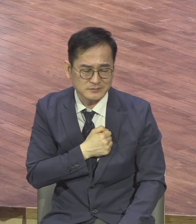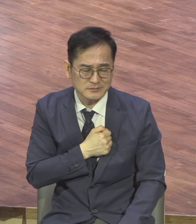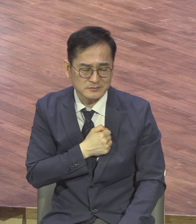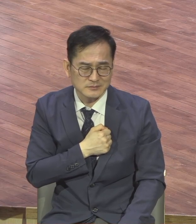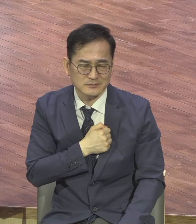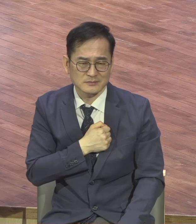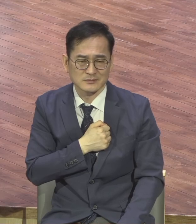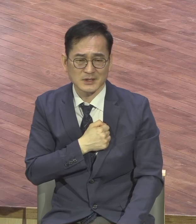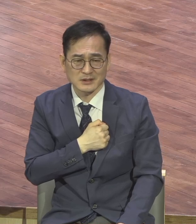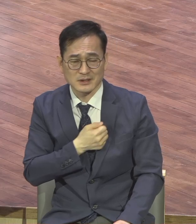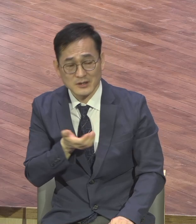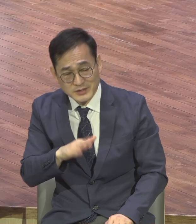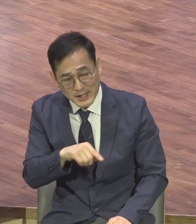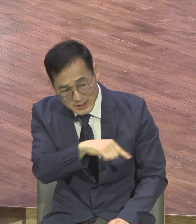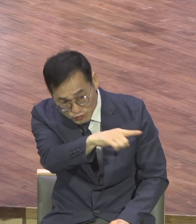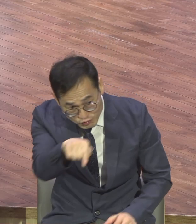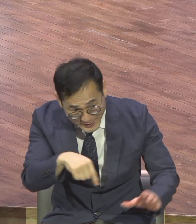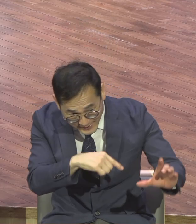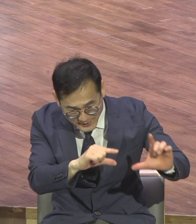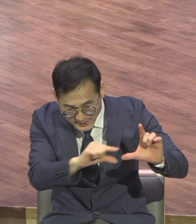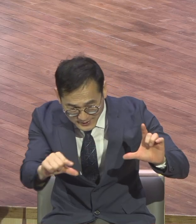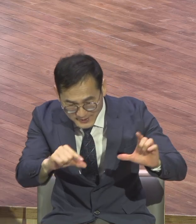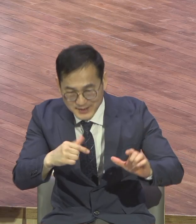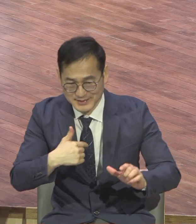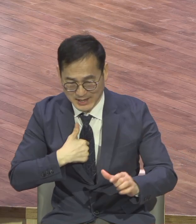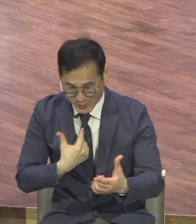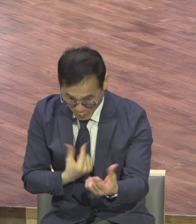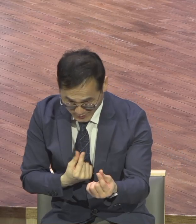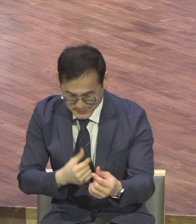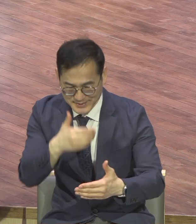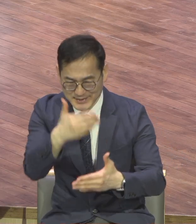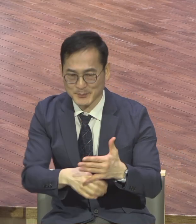있을 것을 언급을 하고 있습니다. 하나님께서